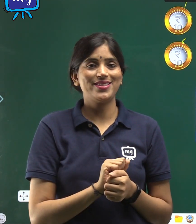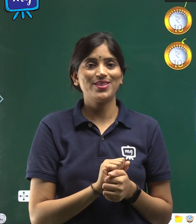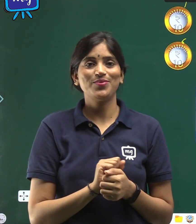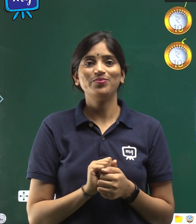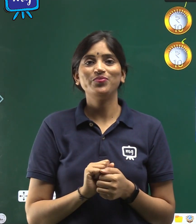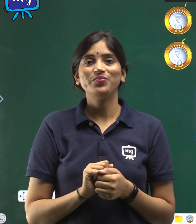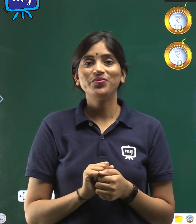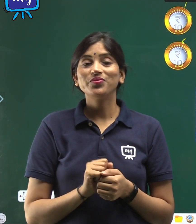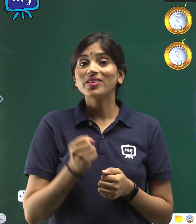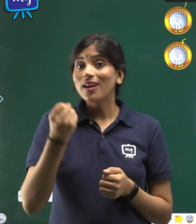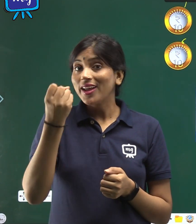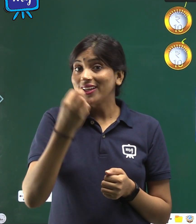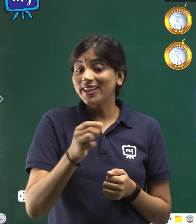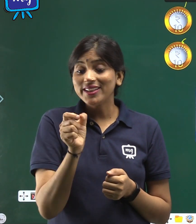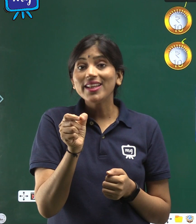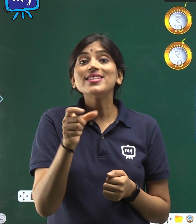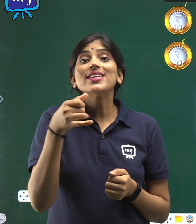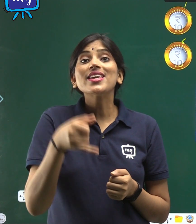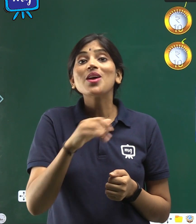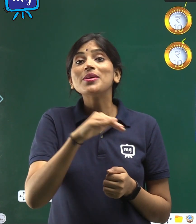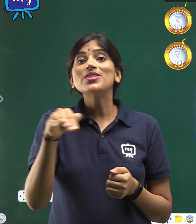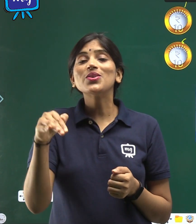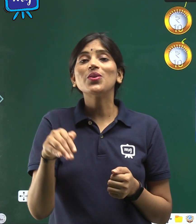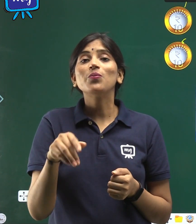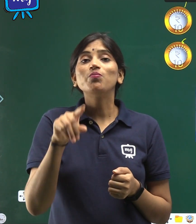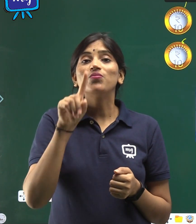10। कितने सिक्के हैं बच्चों?